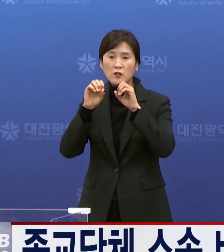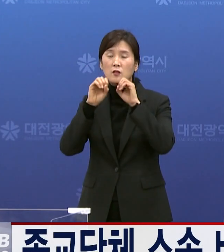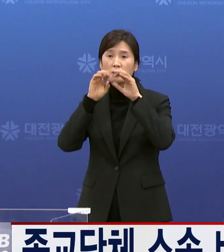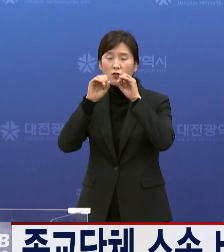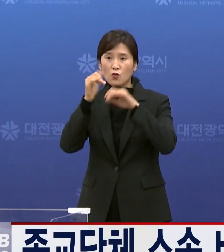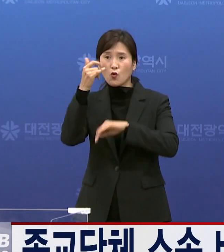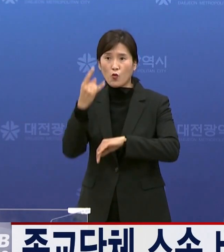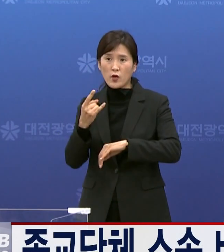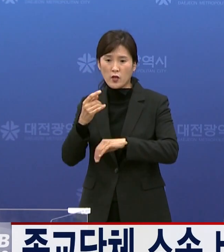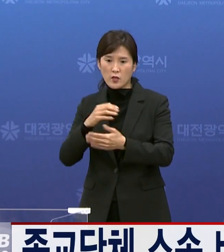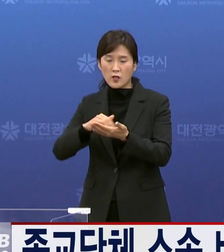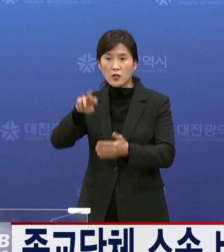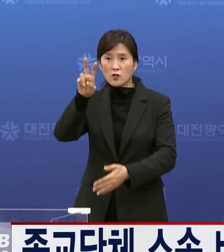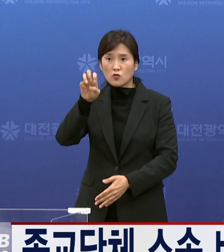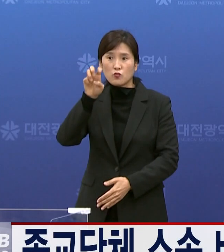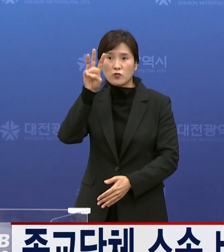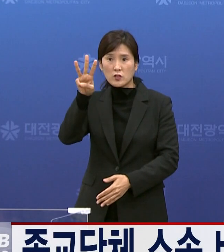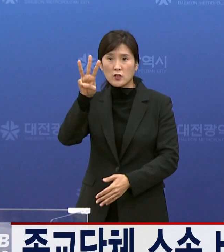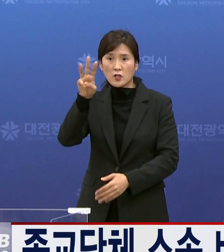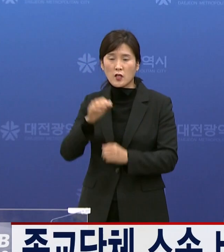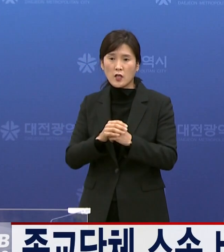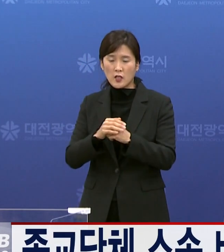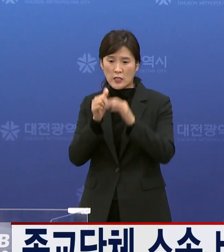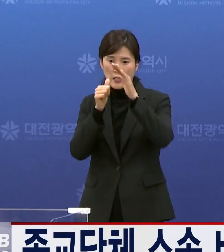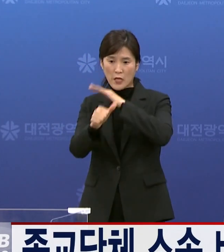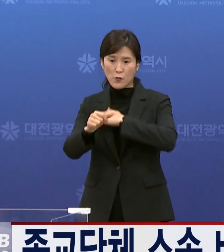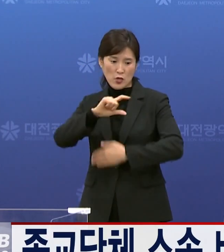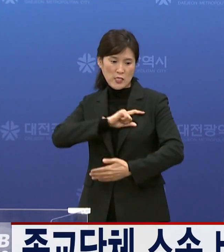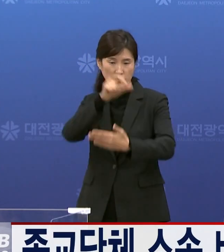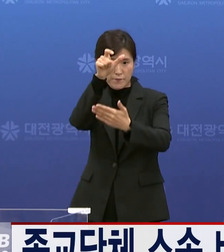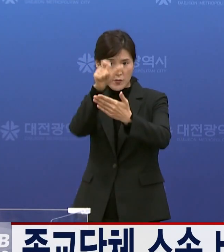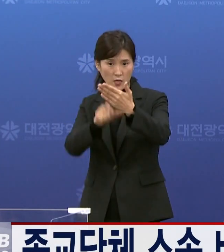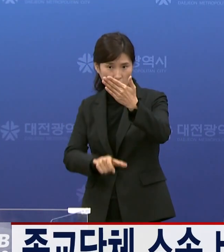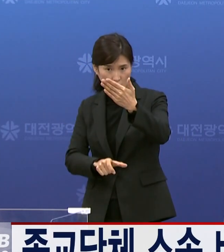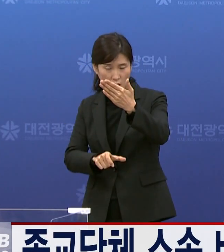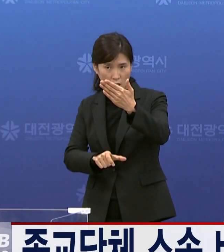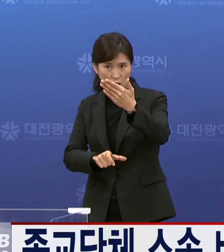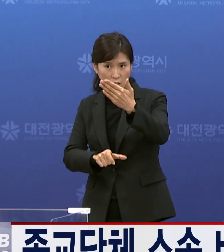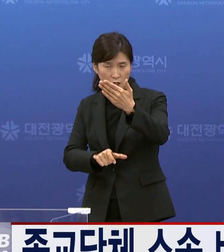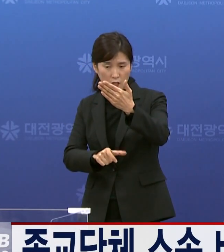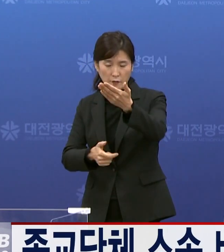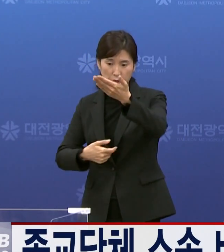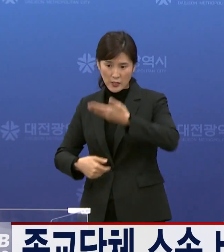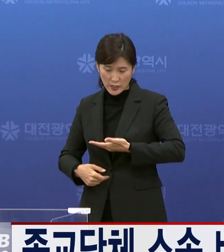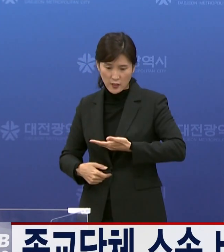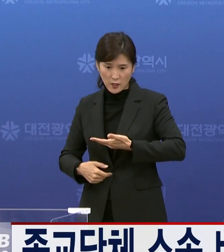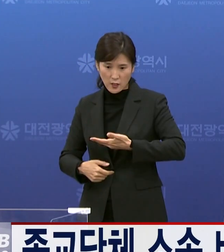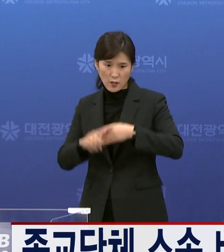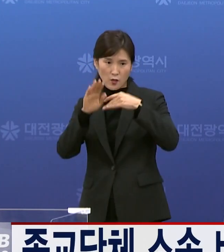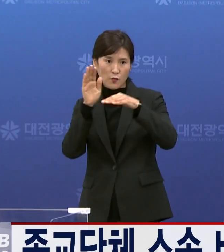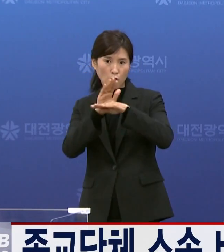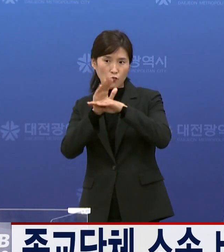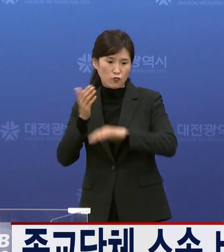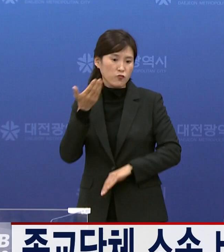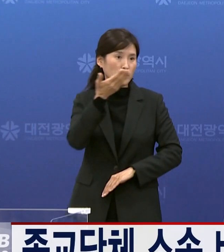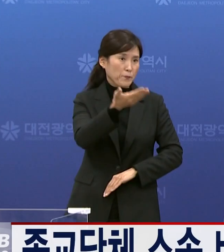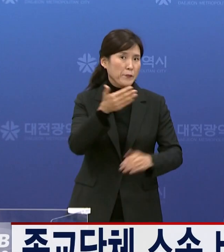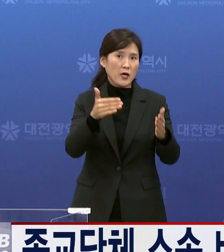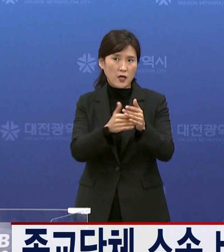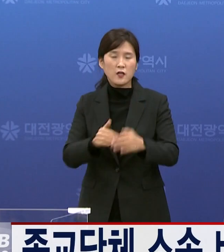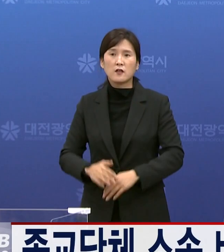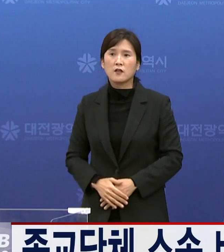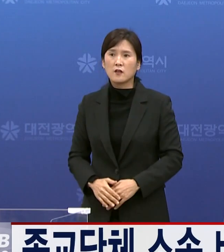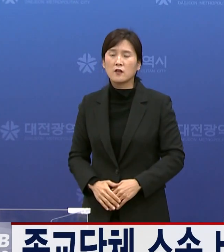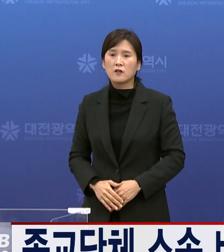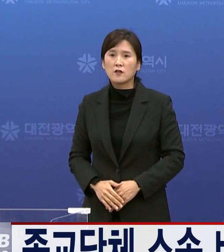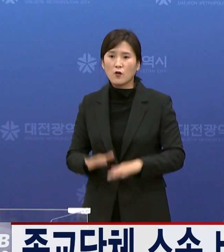23개 시설에 대한 각 지역 대표자의 명단을 연락받아 중대본에 제출하였고